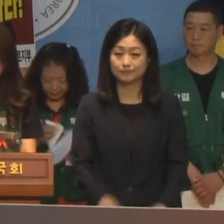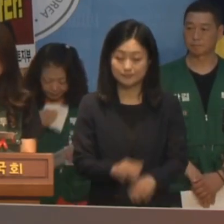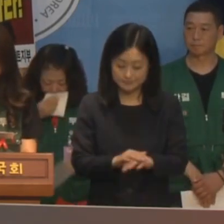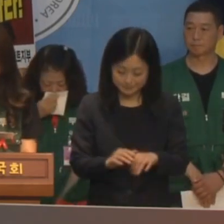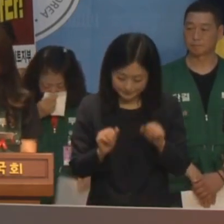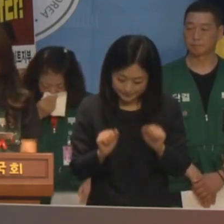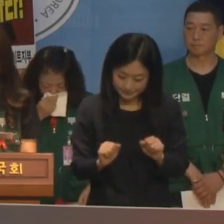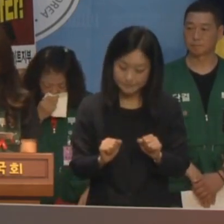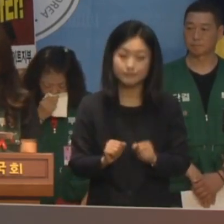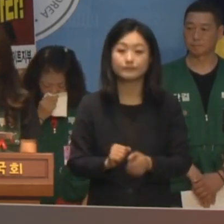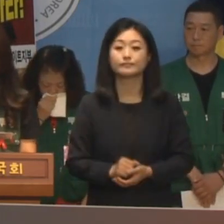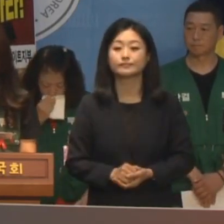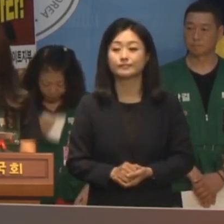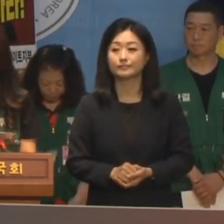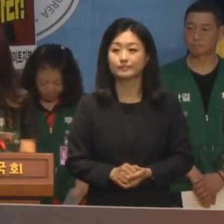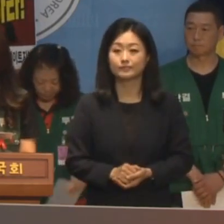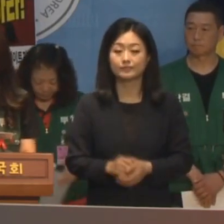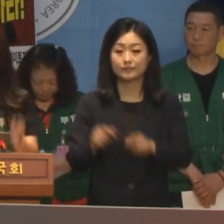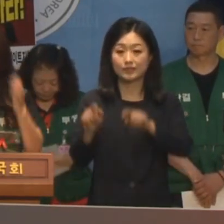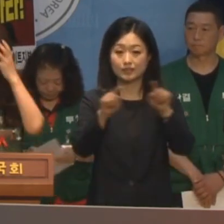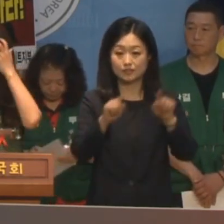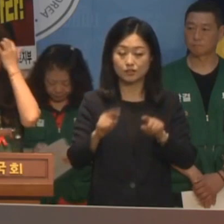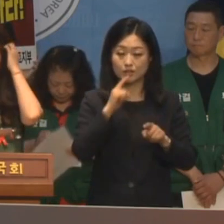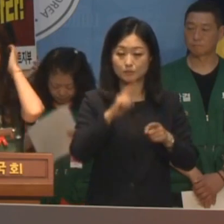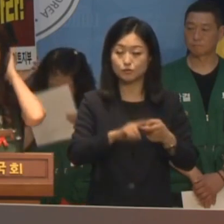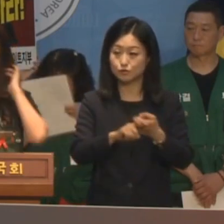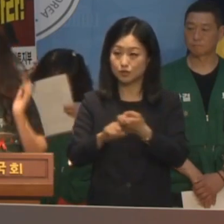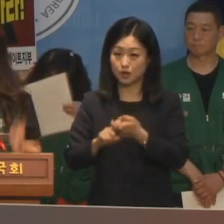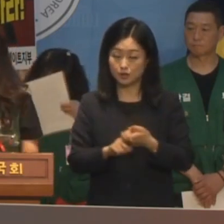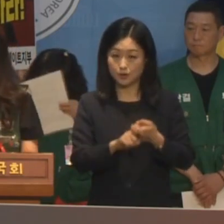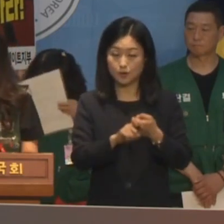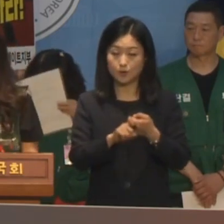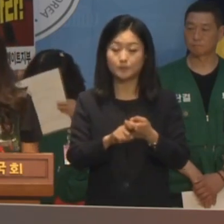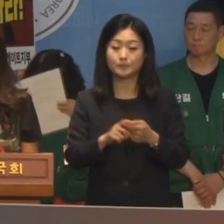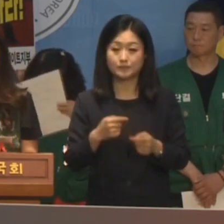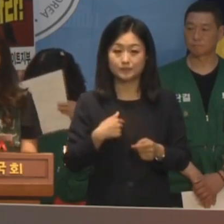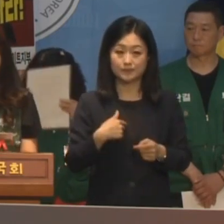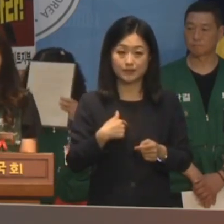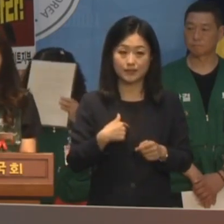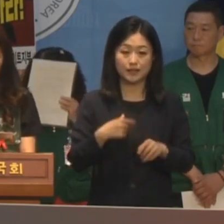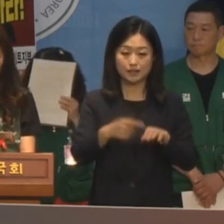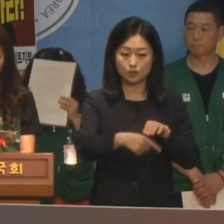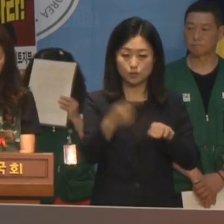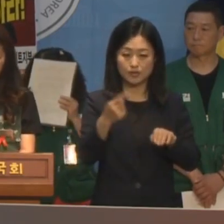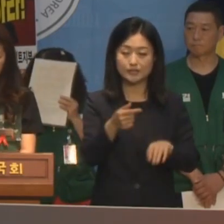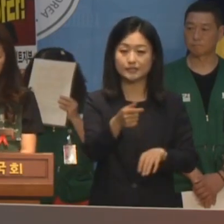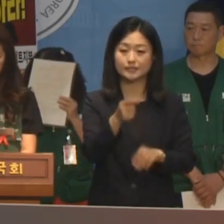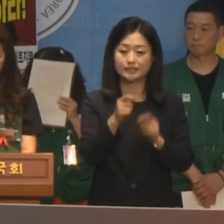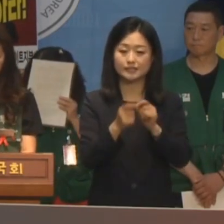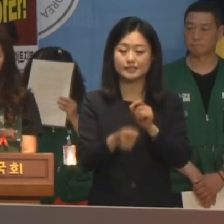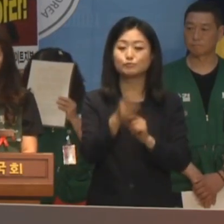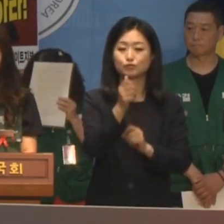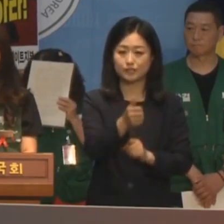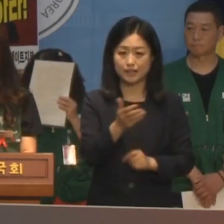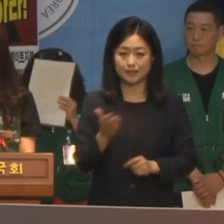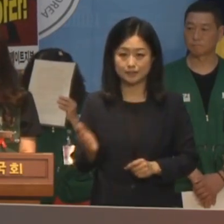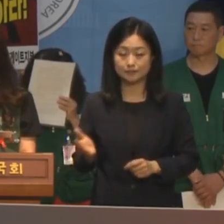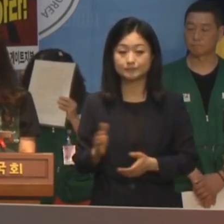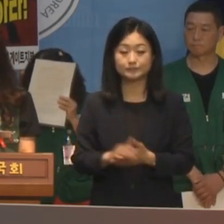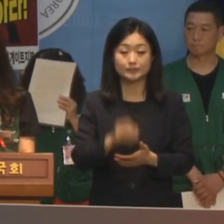안녕하십니까. 저는 전국민주화남노동조합 톨게이트 지부장 박순향이라고 합니다. 3개월